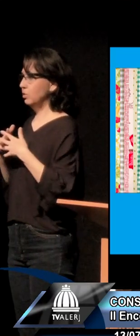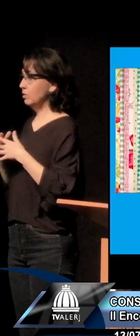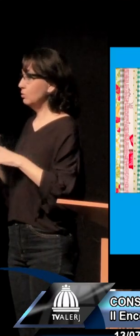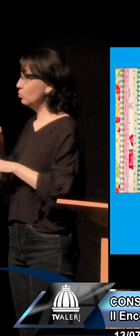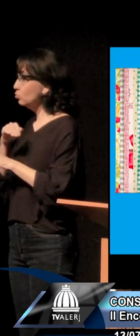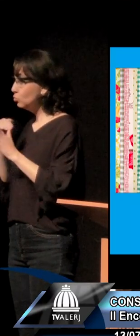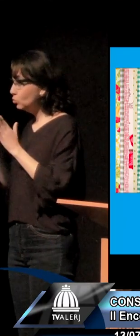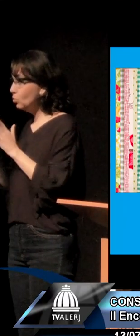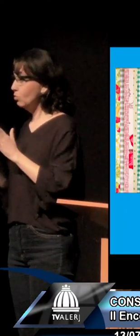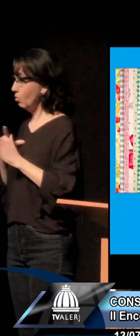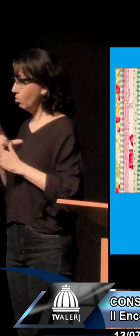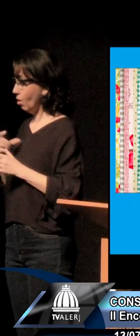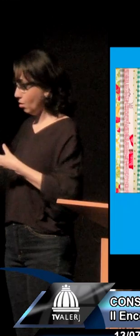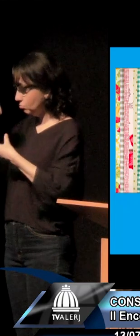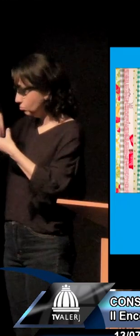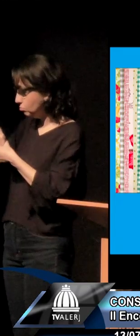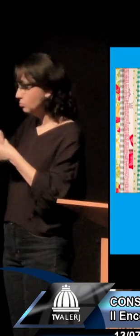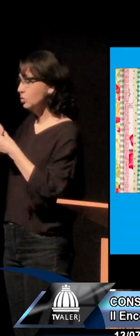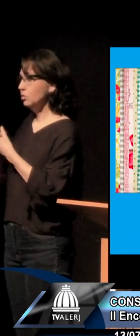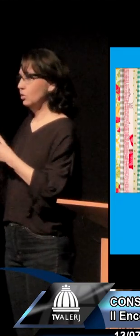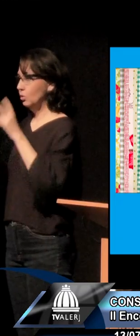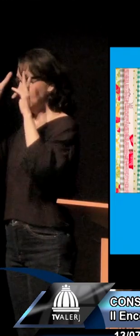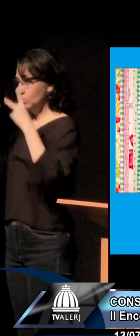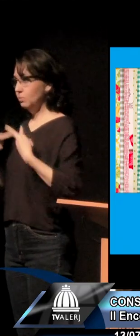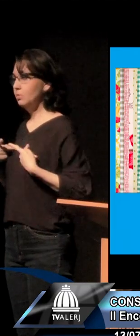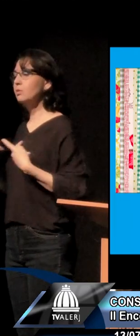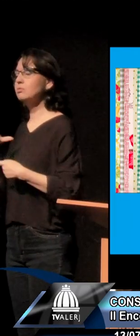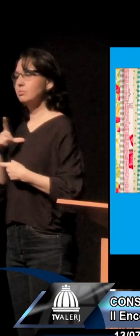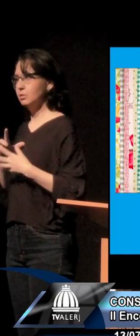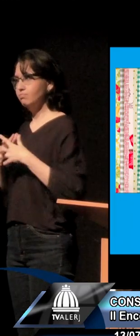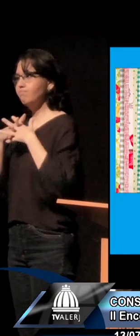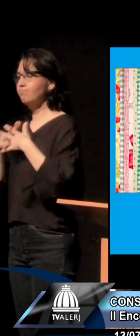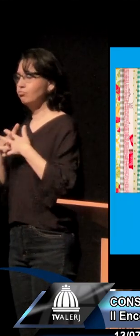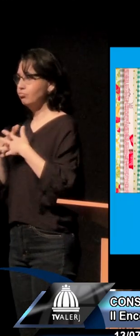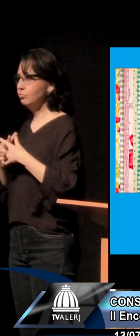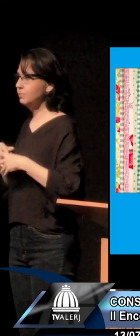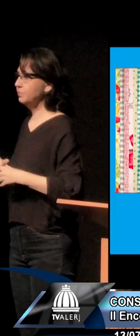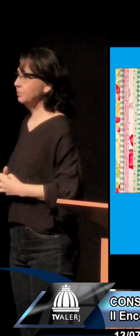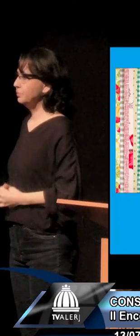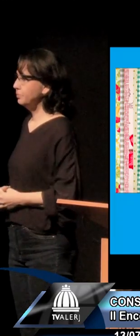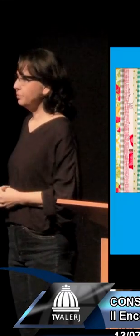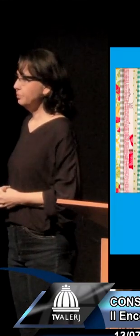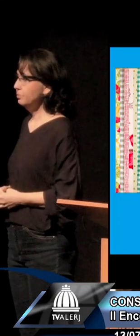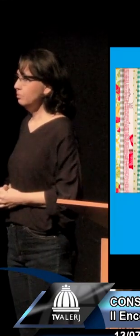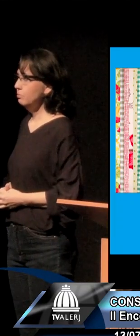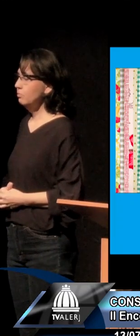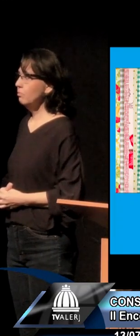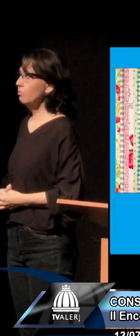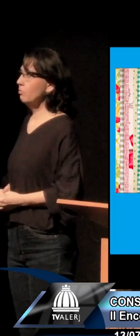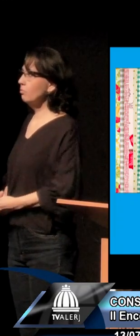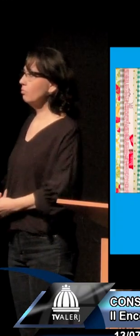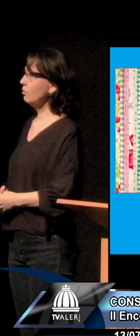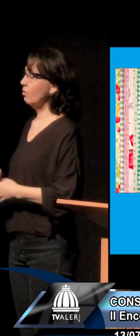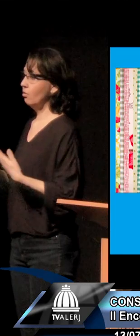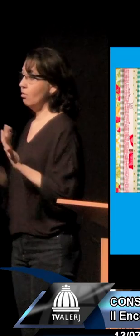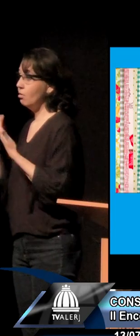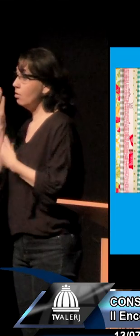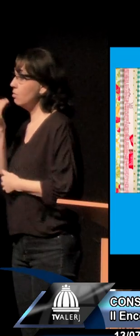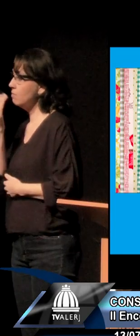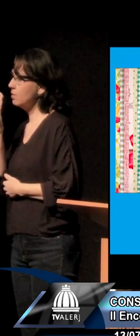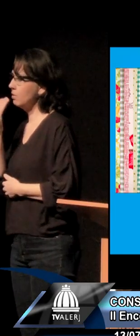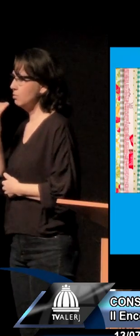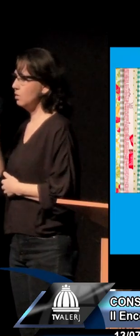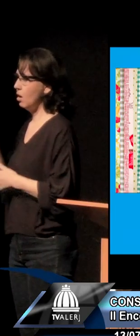o ser humano tem a sua complexidade e alimentação é até um tempo atrás a gente tinha